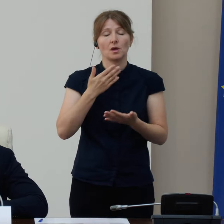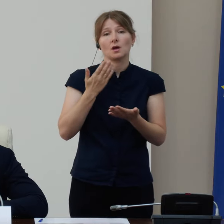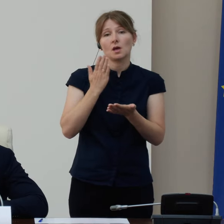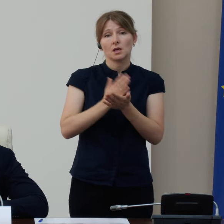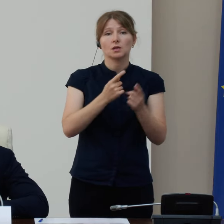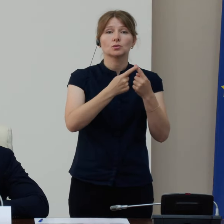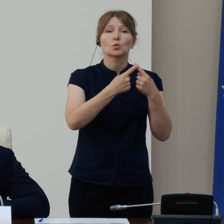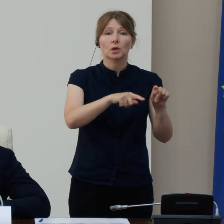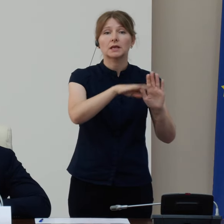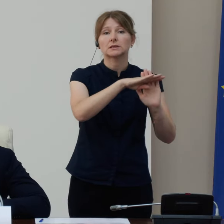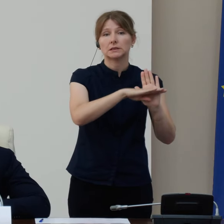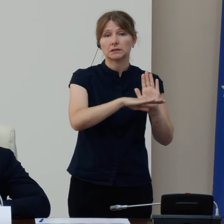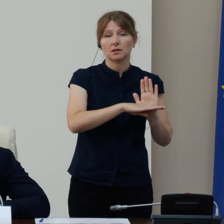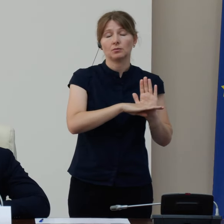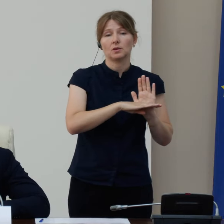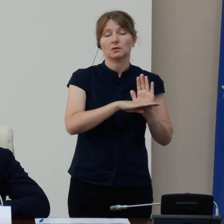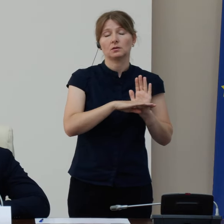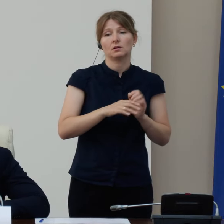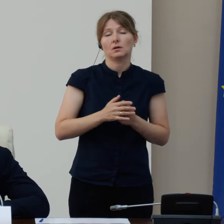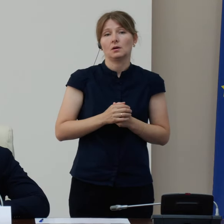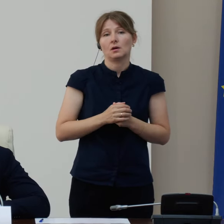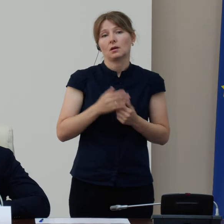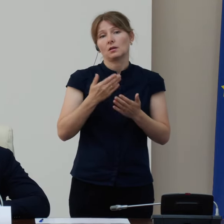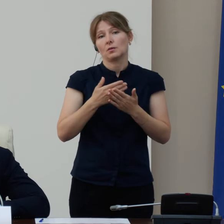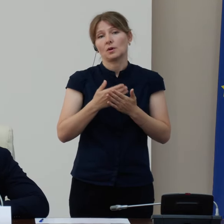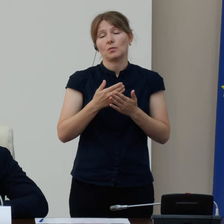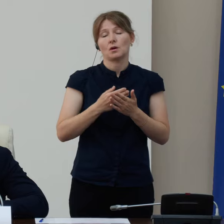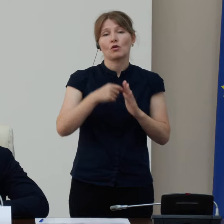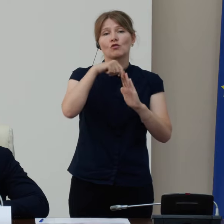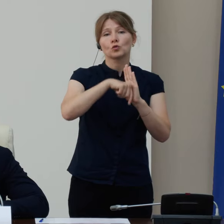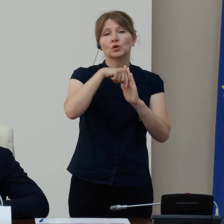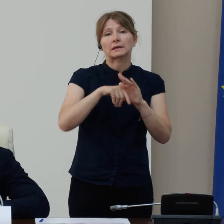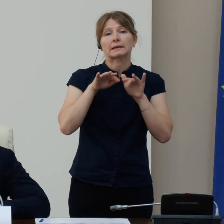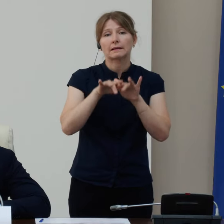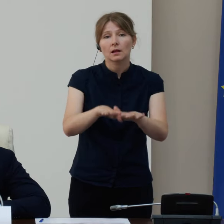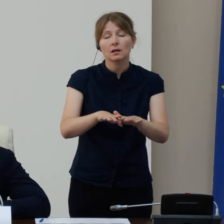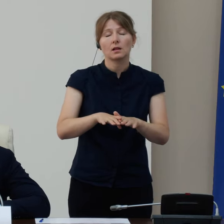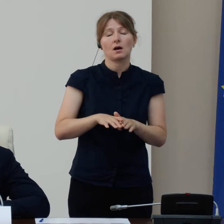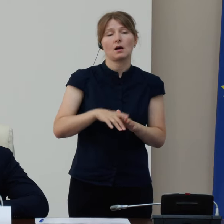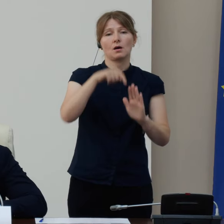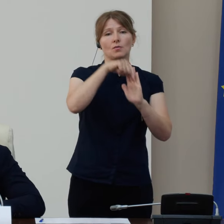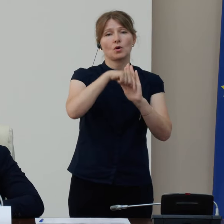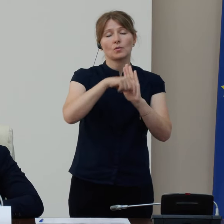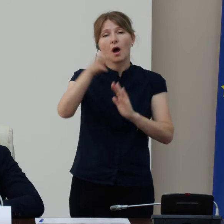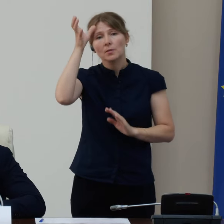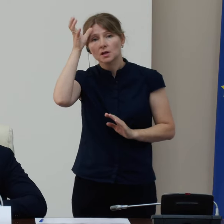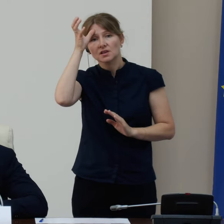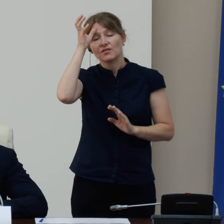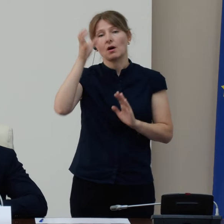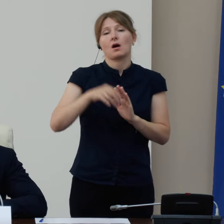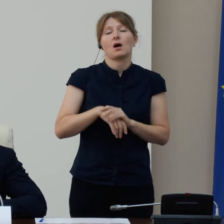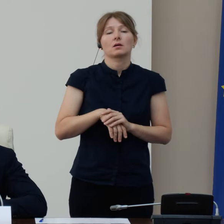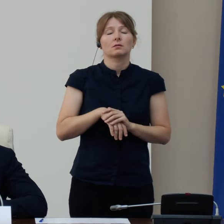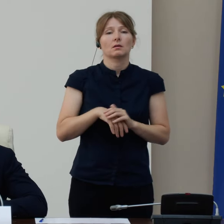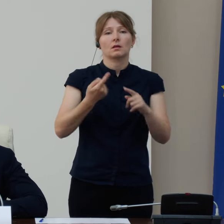sisteme, fie că vorbim de sistemul de afaceri interne, sistemul educațional, sistemul de